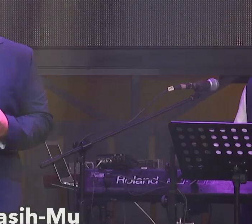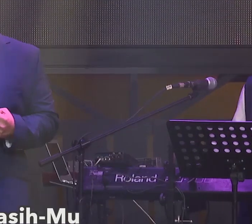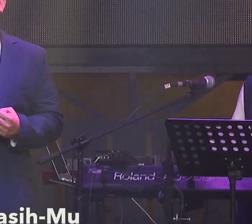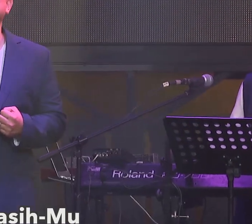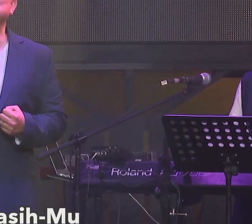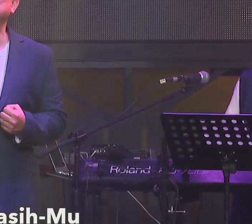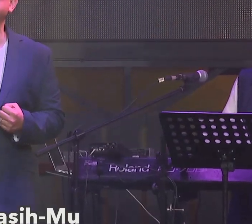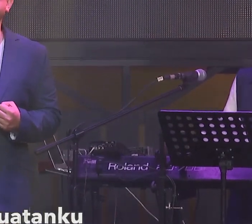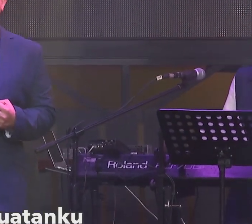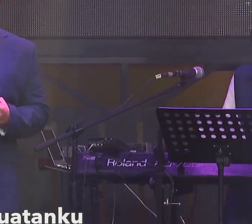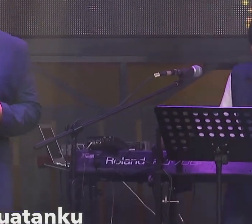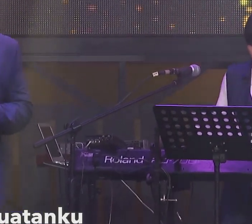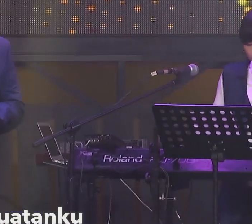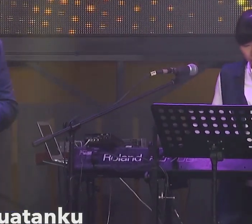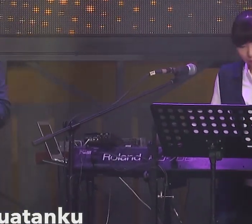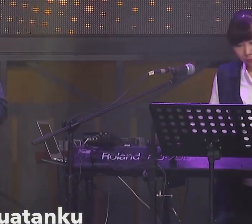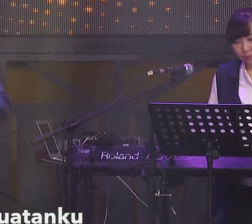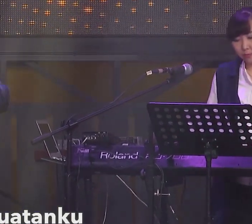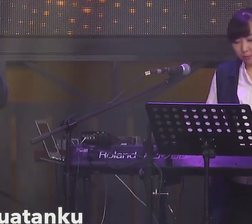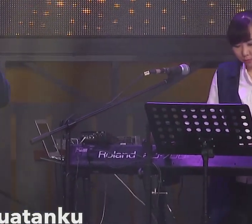besarnya kasih-Mu.